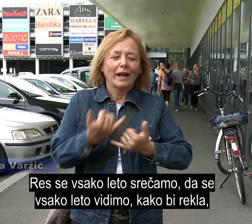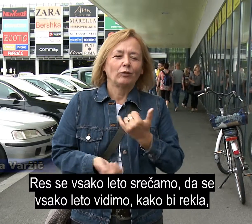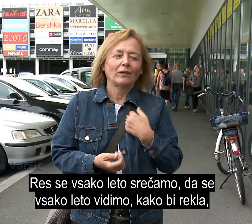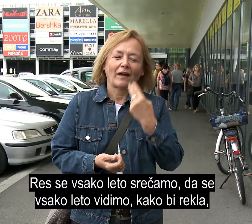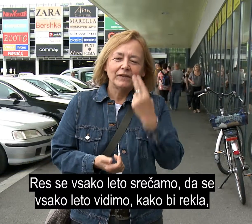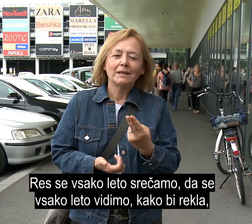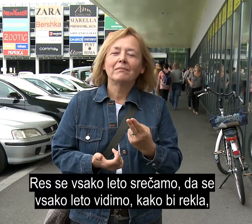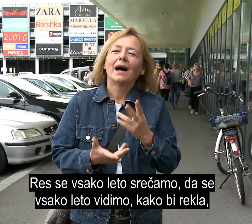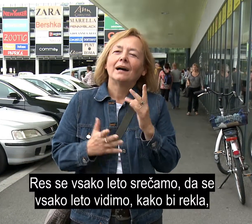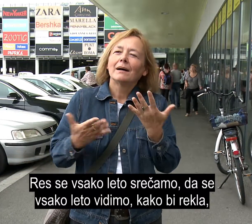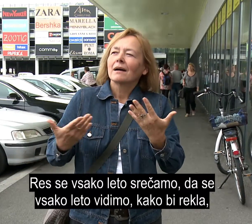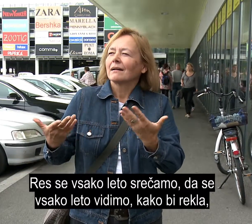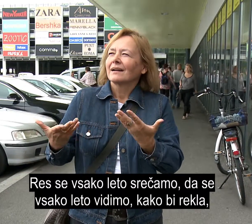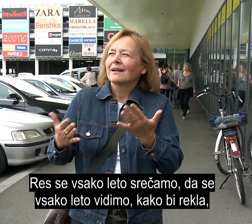Oh, voor zachtje.